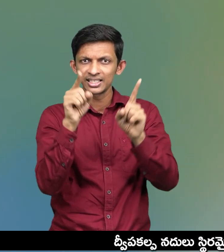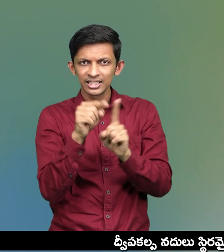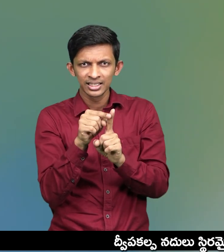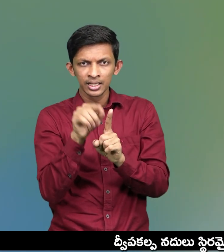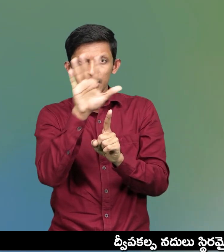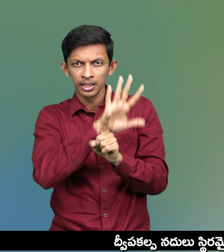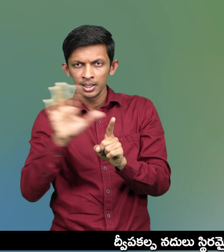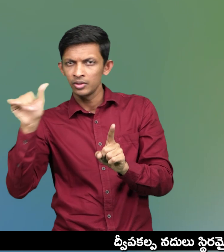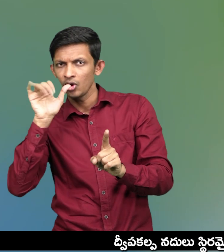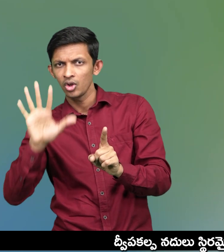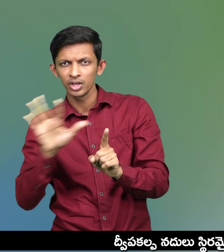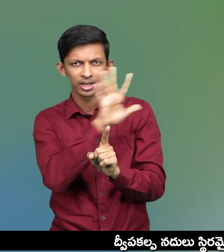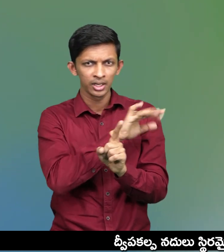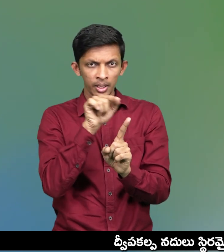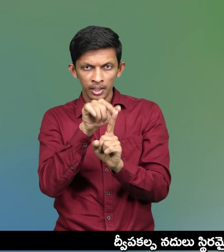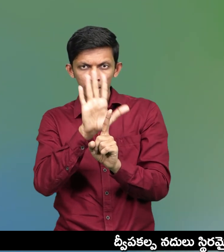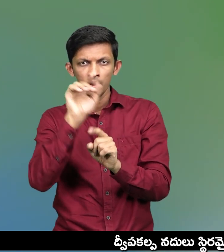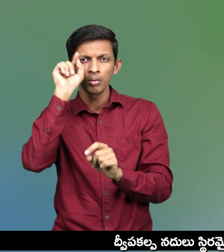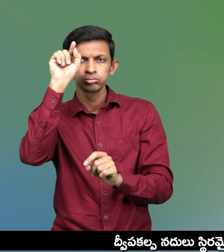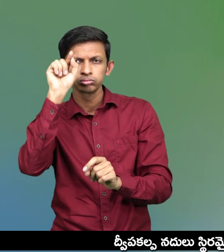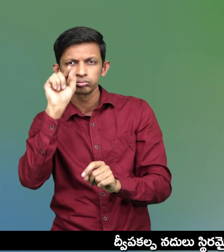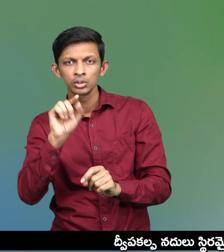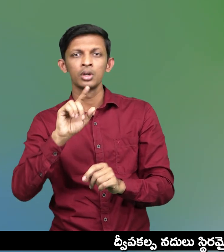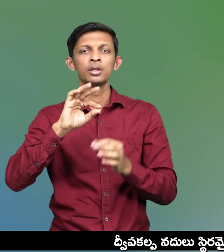ద్వీపకల్ప నదులు స్థిరమైన కోర్సు ద్వారా వర్గీకరించబడతాయి.